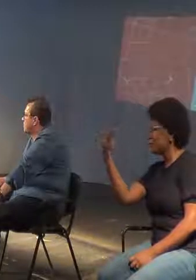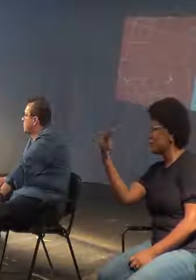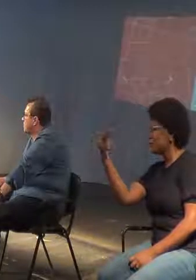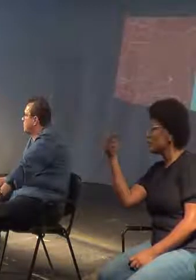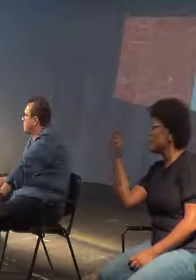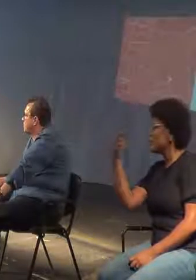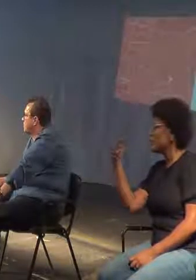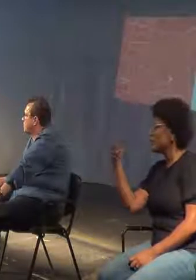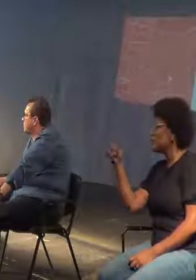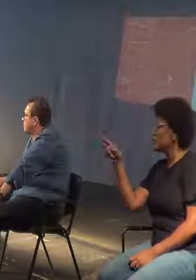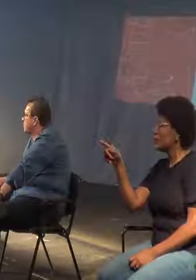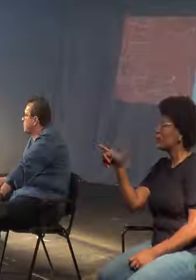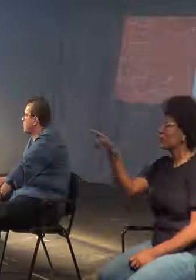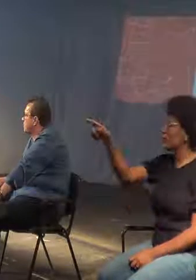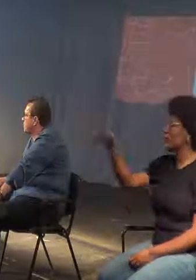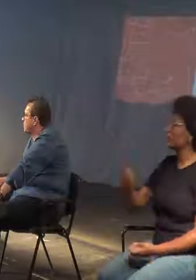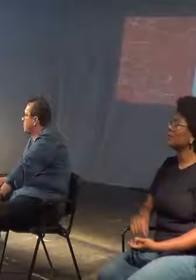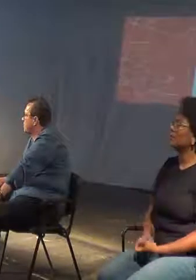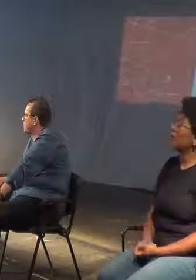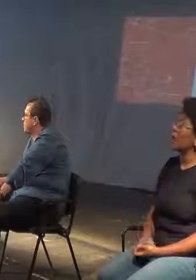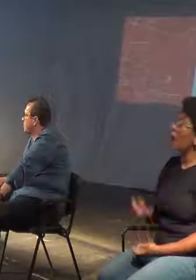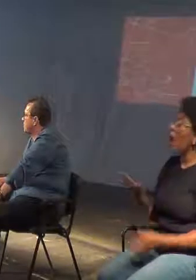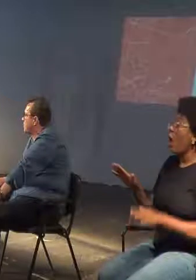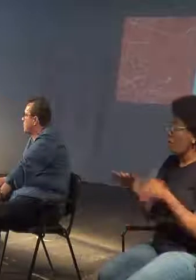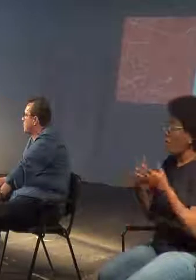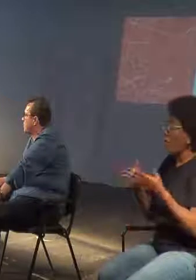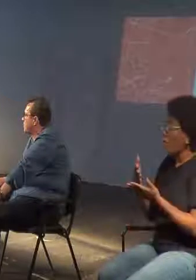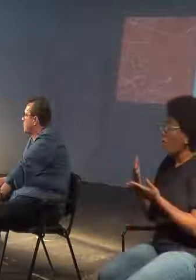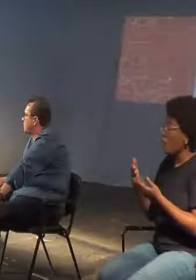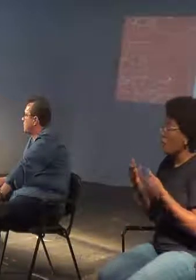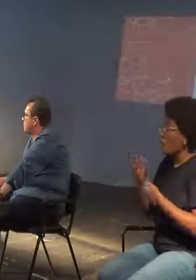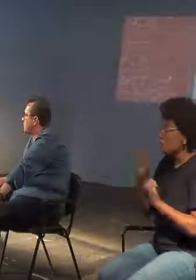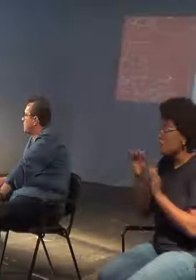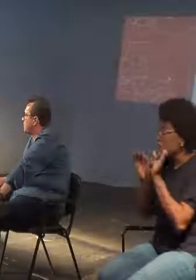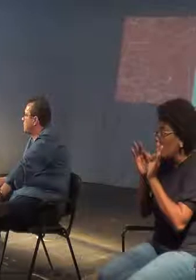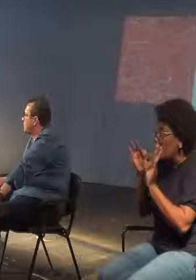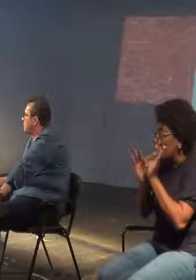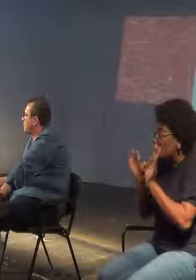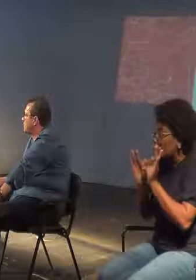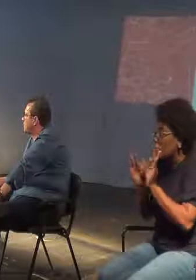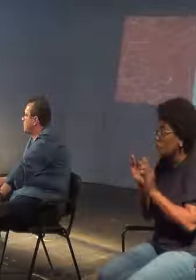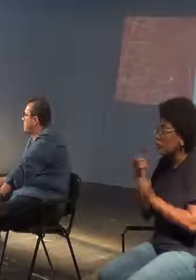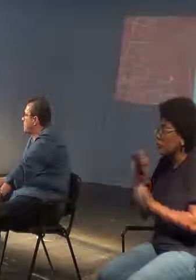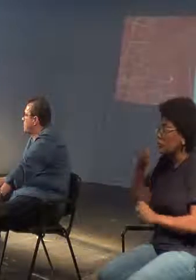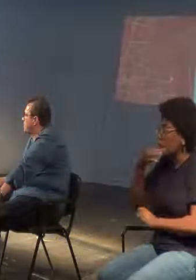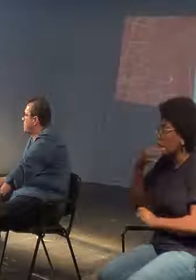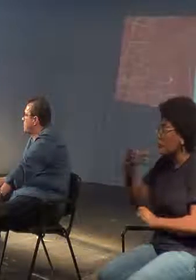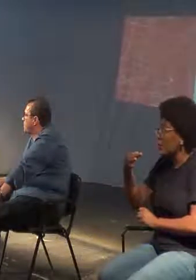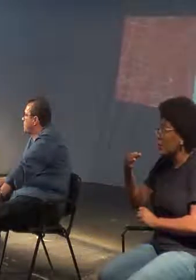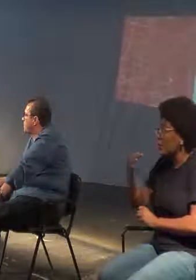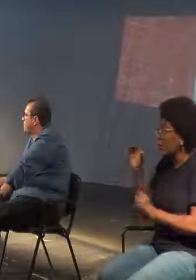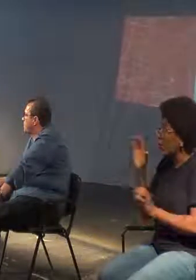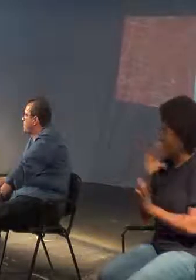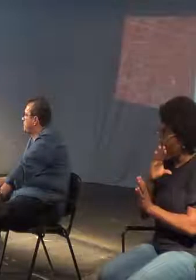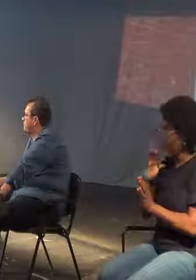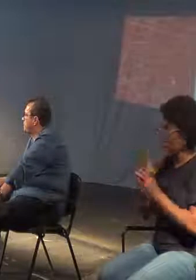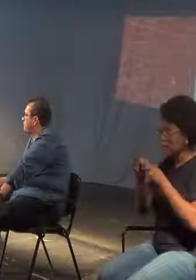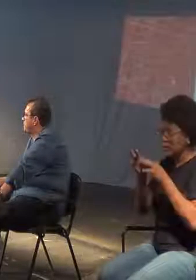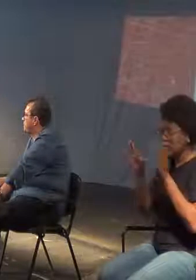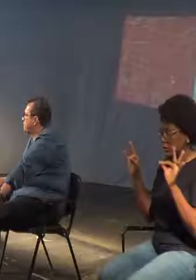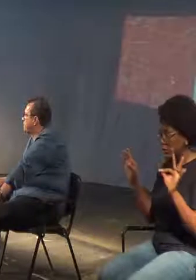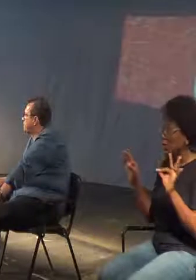que precisam da interpretação, que tem todo o meu respeito. Minha filha está nesse momento agora chegando no curso que está fazendo no Ipaiano de Libras,